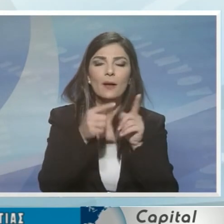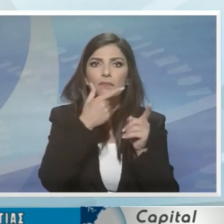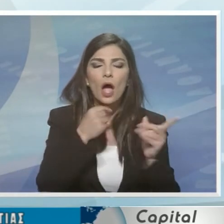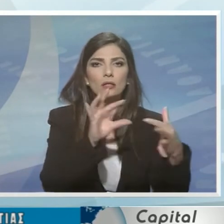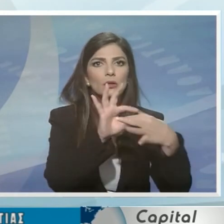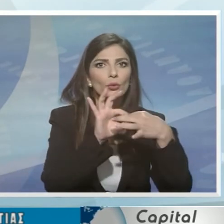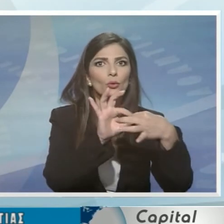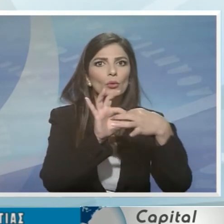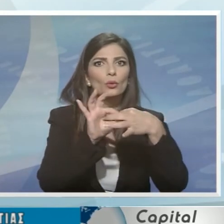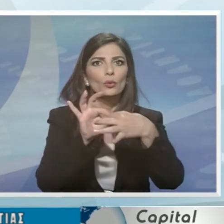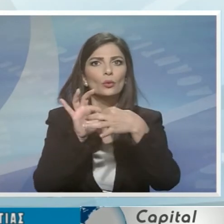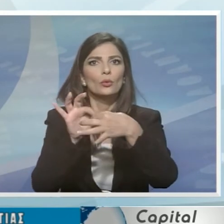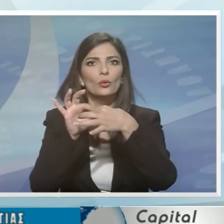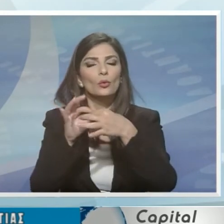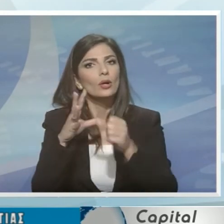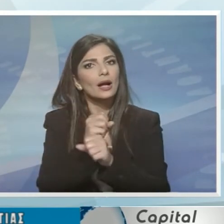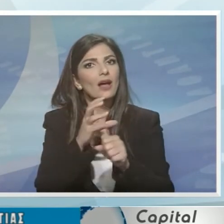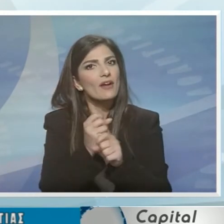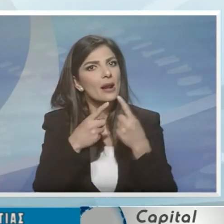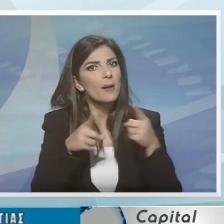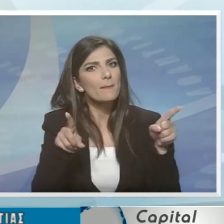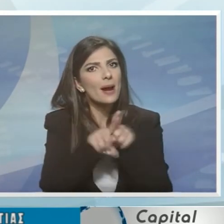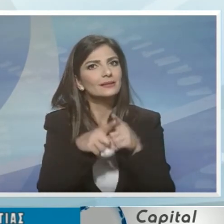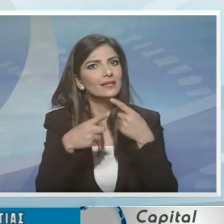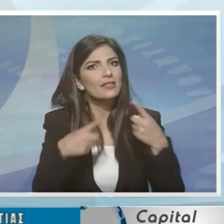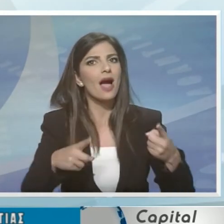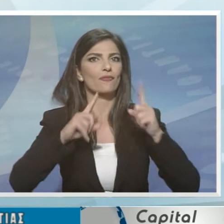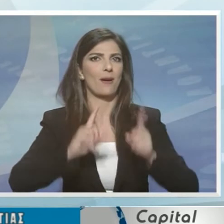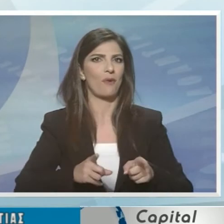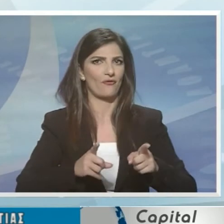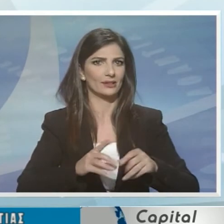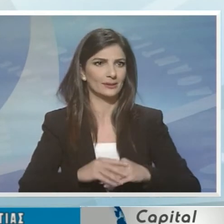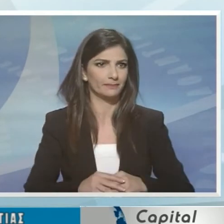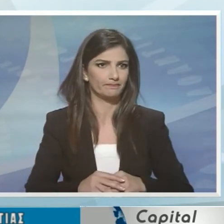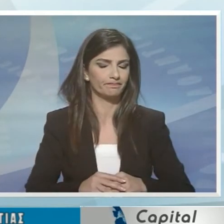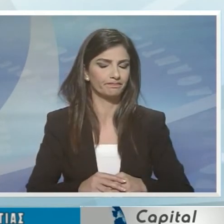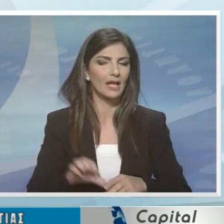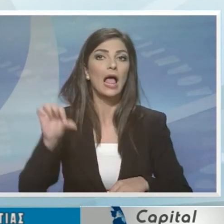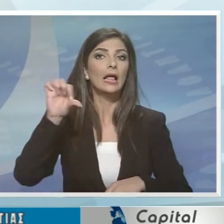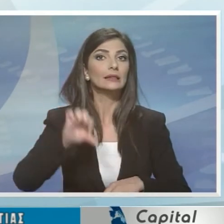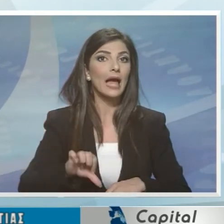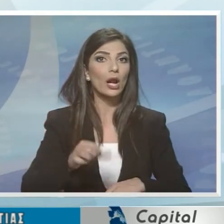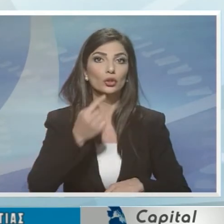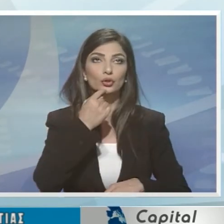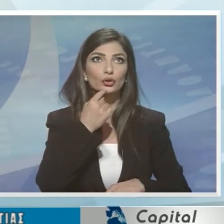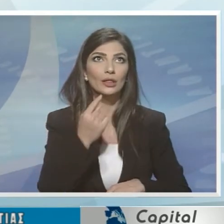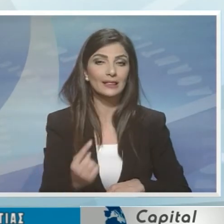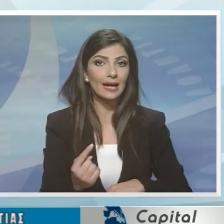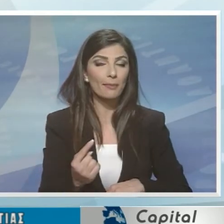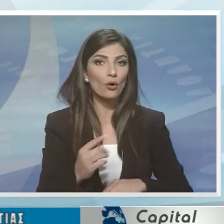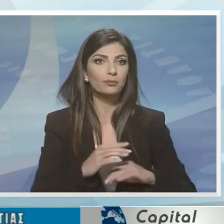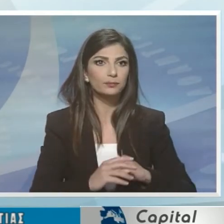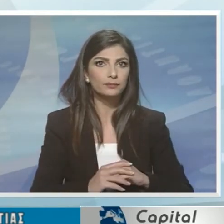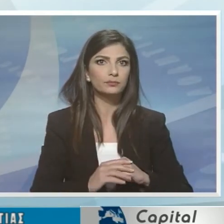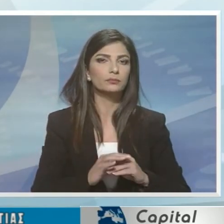θα εξαγγελθεί. Αγαπημένες φίλες και φίλοι, κλείνοντας, θεωρώ πως θα ήταν